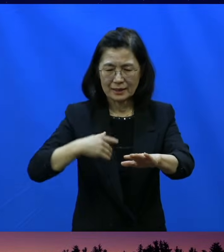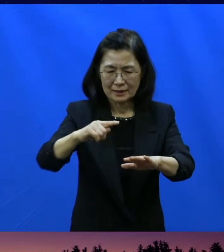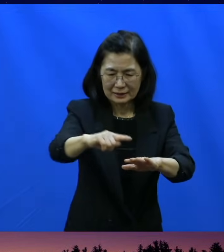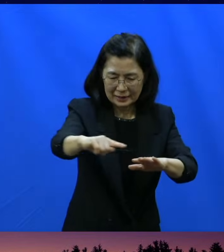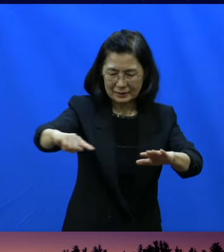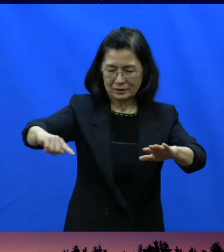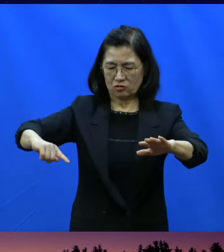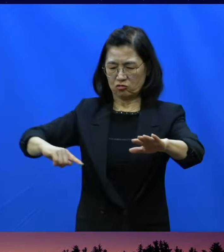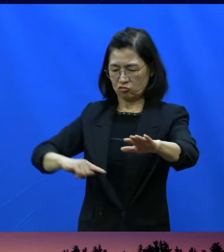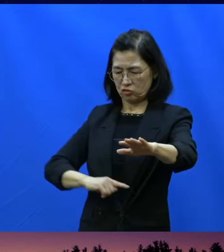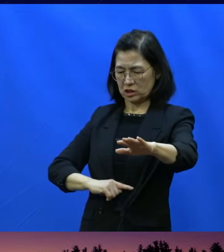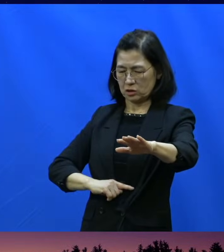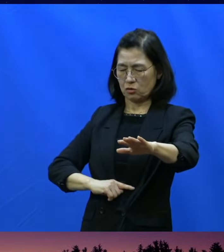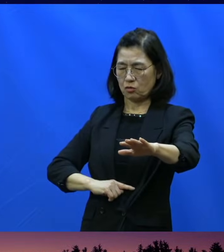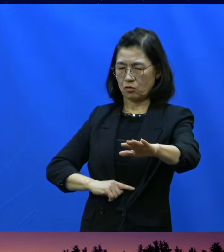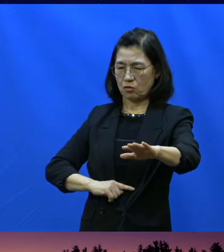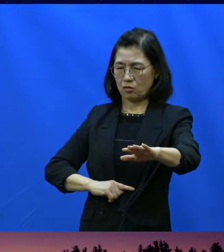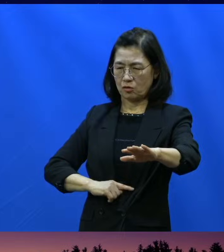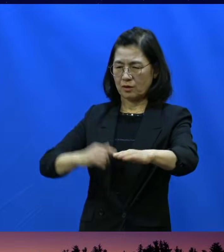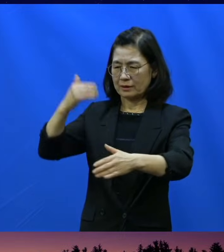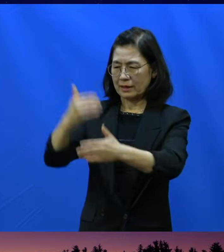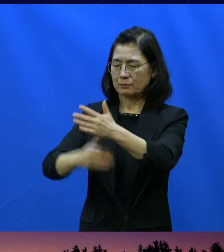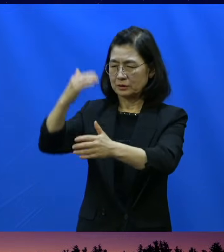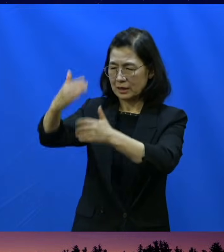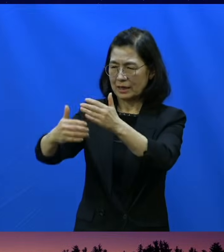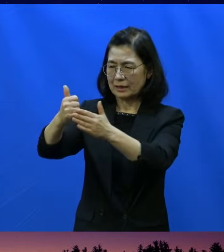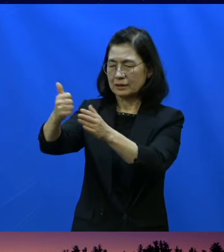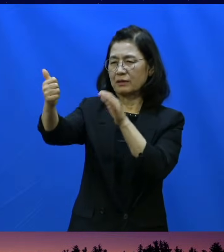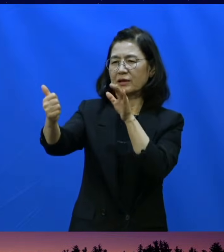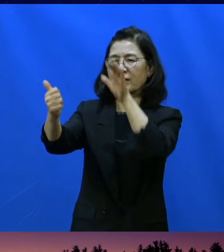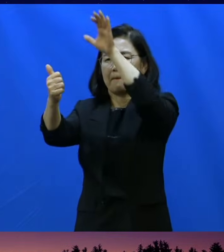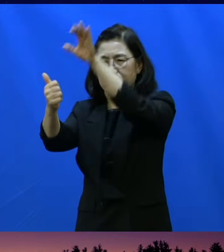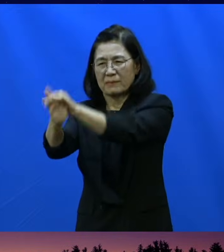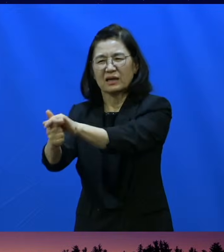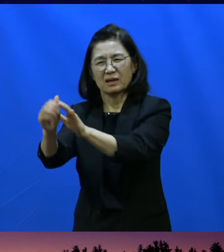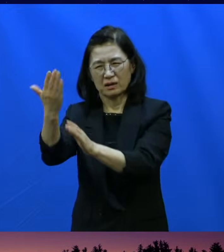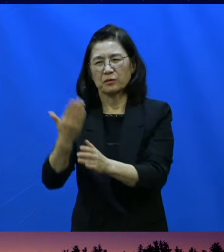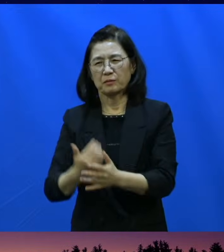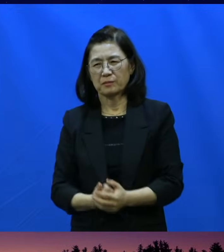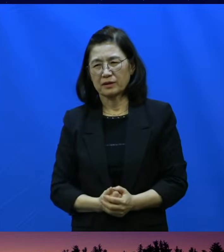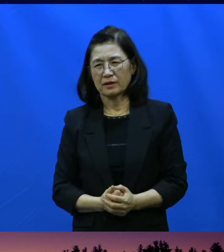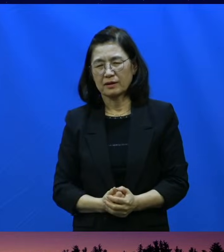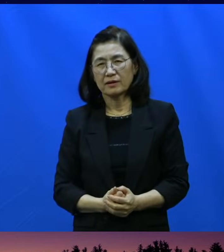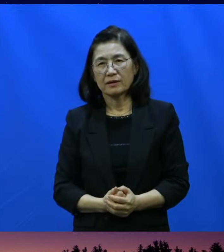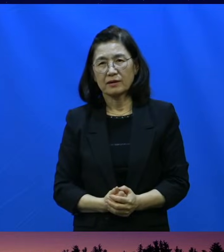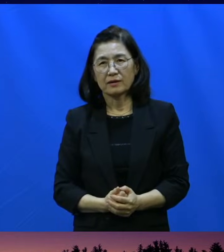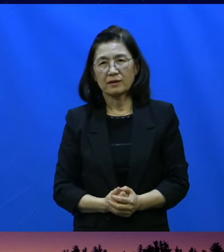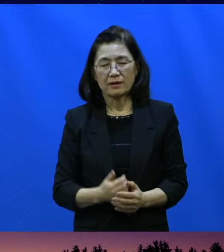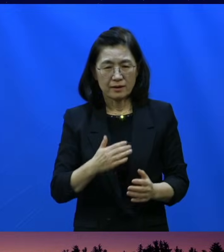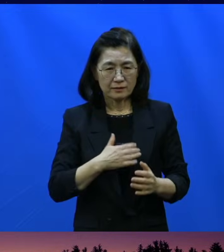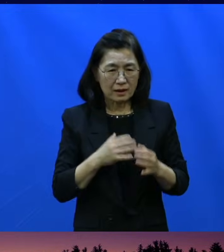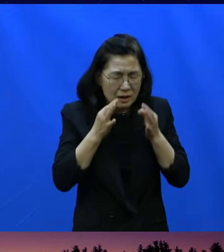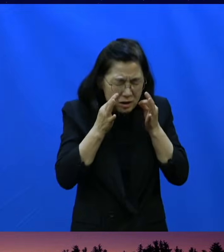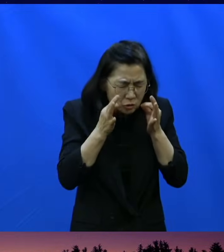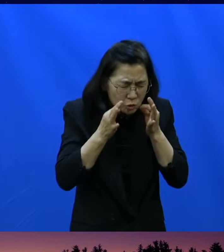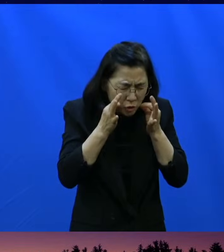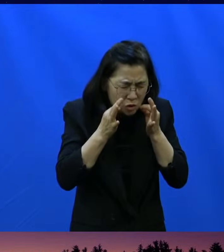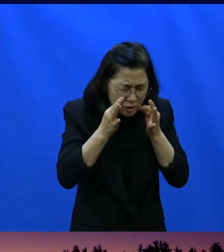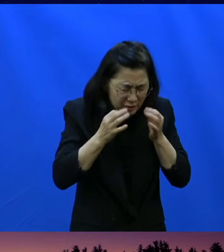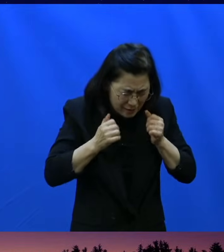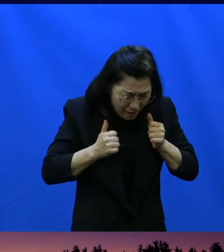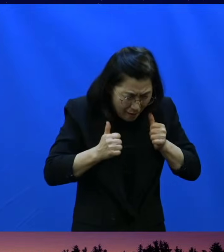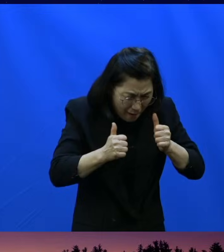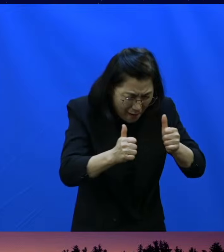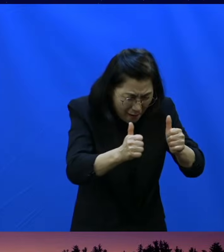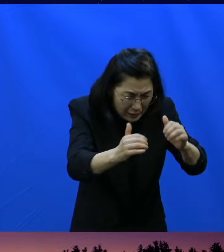열심히 하는데 이상하게 일은 또 엉망이 되는 거예요. 일은 늘어나고 피곤할 정도로 노력했는데 결과는 형편없어요. 바로 그때 우리가 할 일은